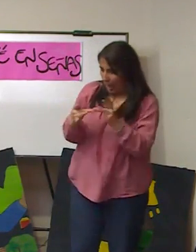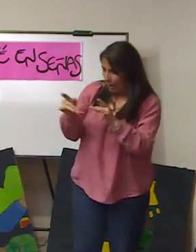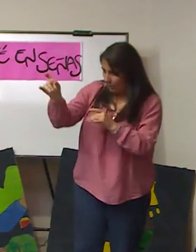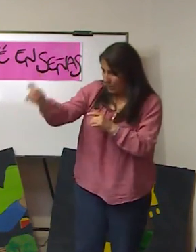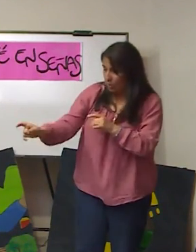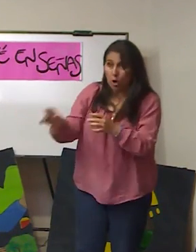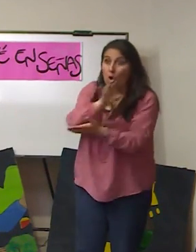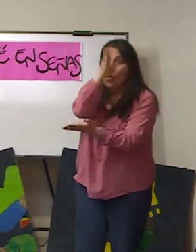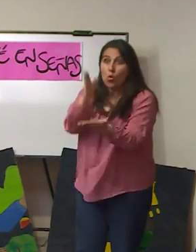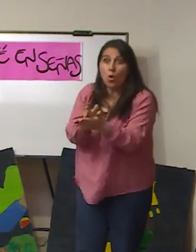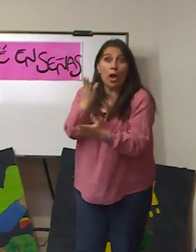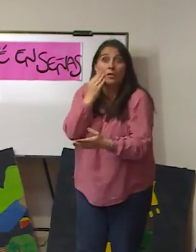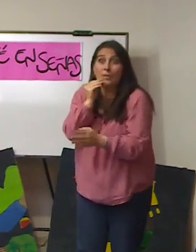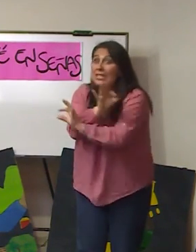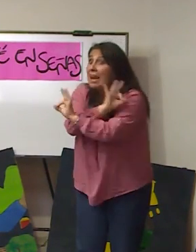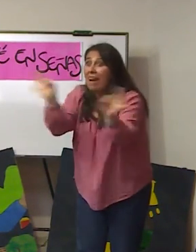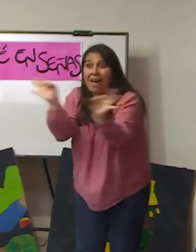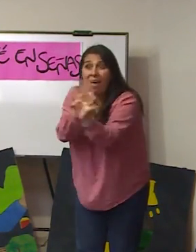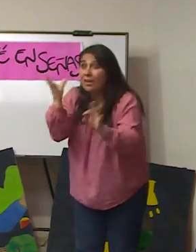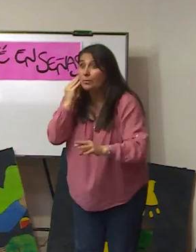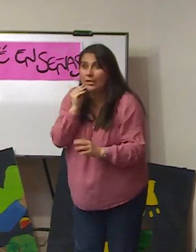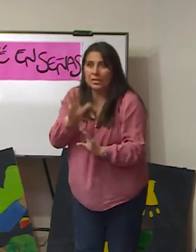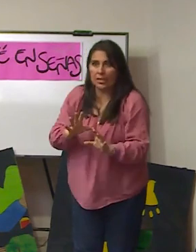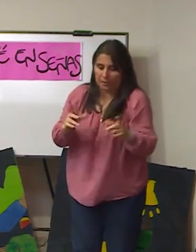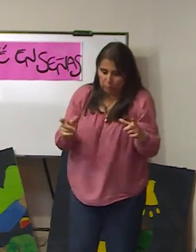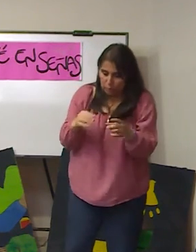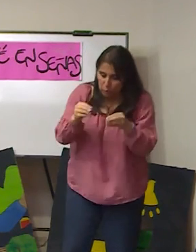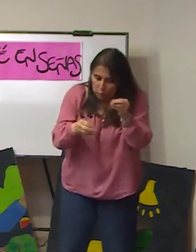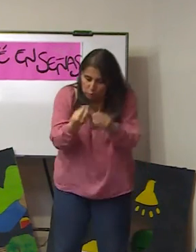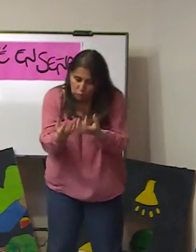que los pruebe? Y si le parecen ricos o no les parecen ricos.